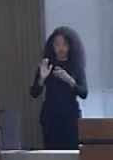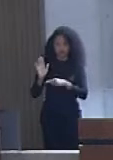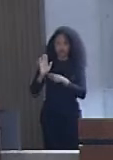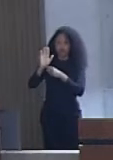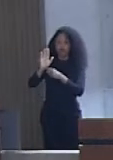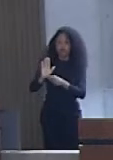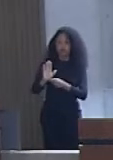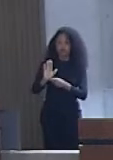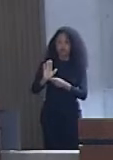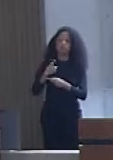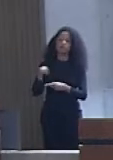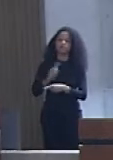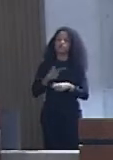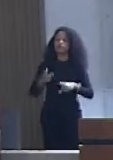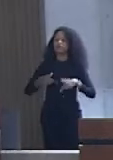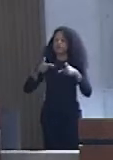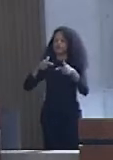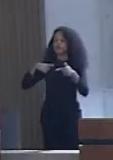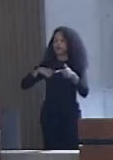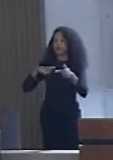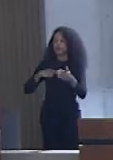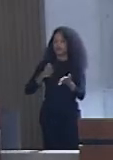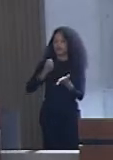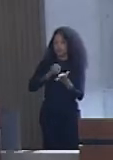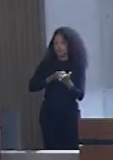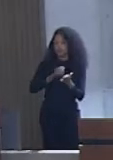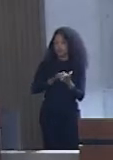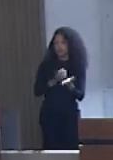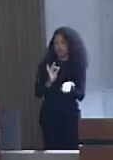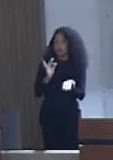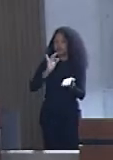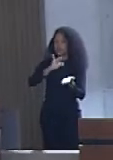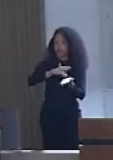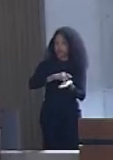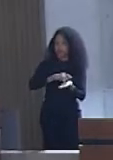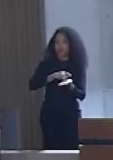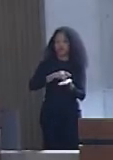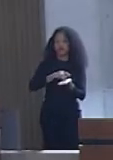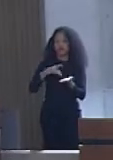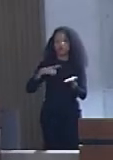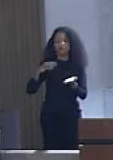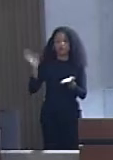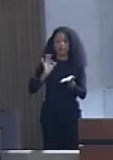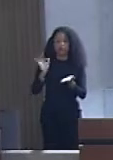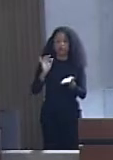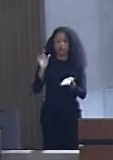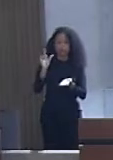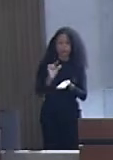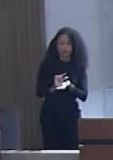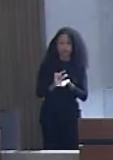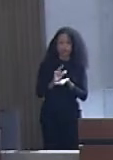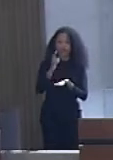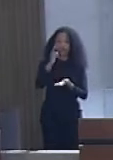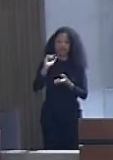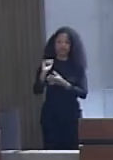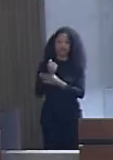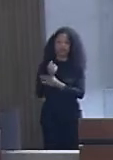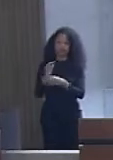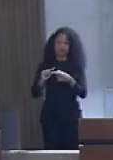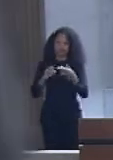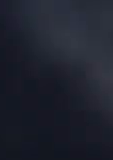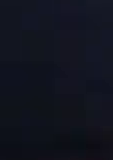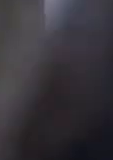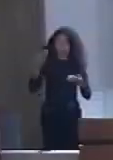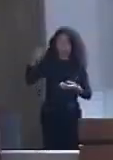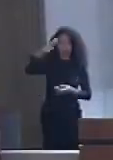garantir a obrigatoriedade e um percentual mínimo de definição para poder se sustentar. E agora Bolsonaro ataca no